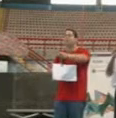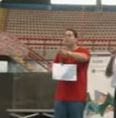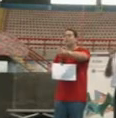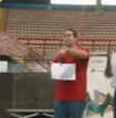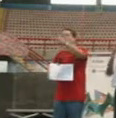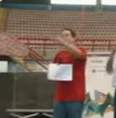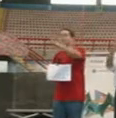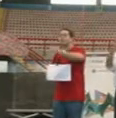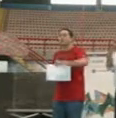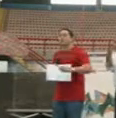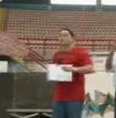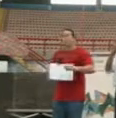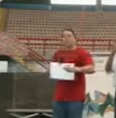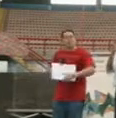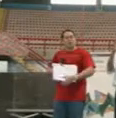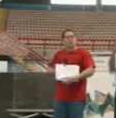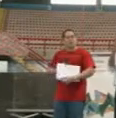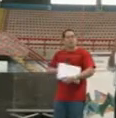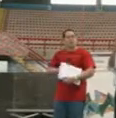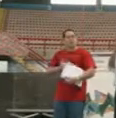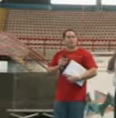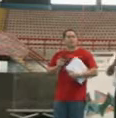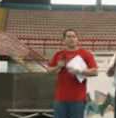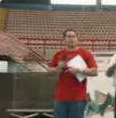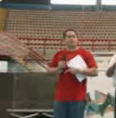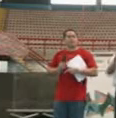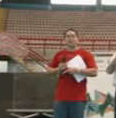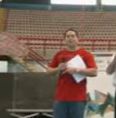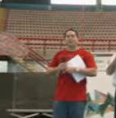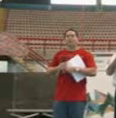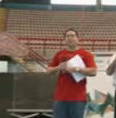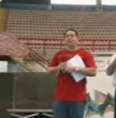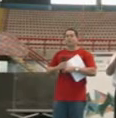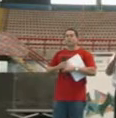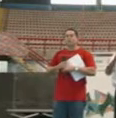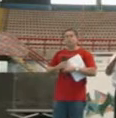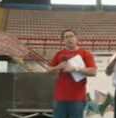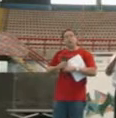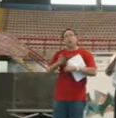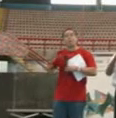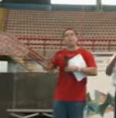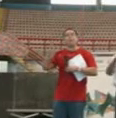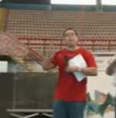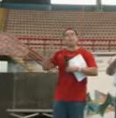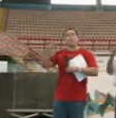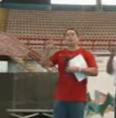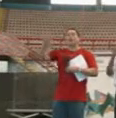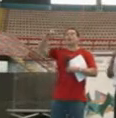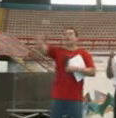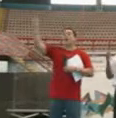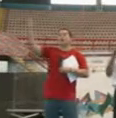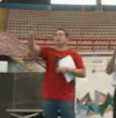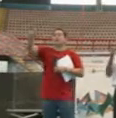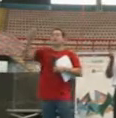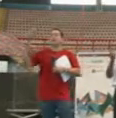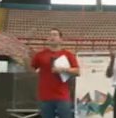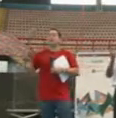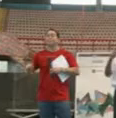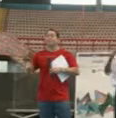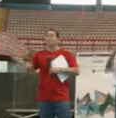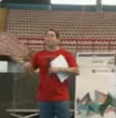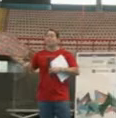Pau-brasil. E depois foi o açúcar. Tinham coisas melhores do que o pau-brasil para vender? Tinham. O problema é que lá fora